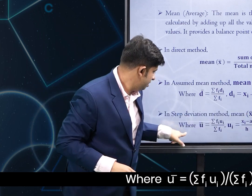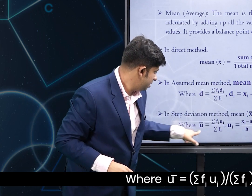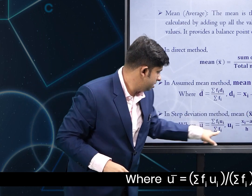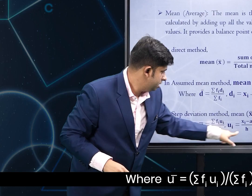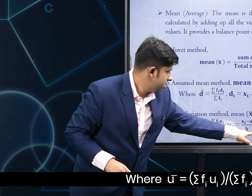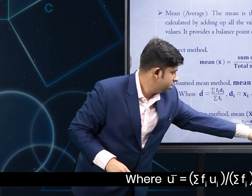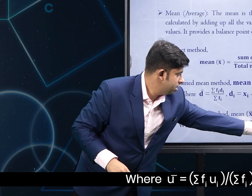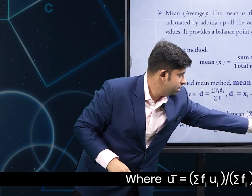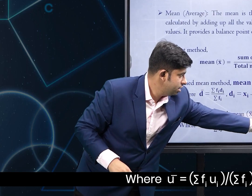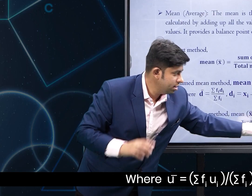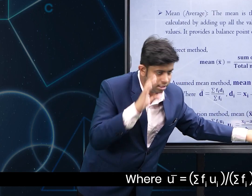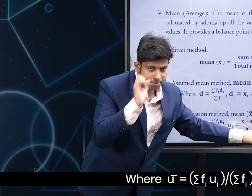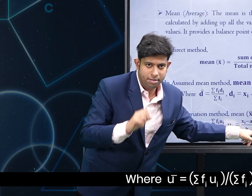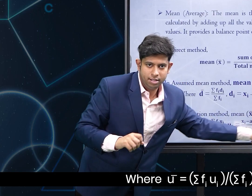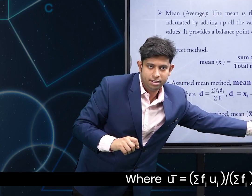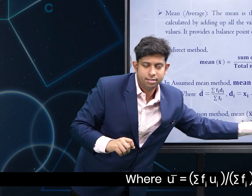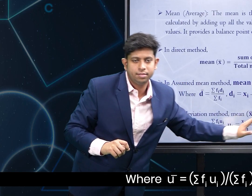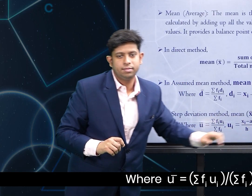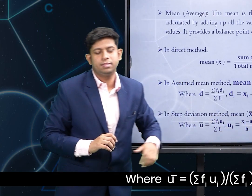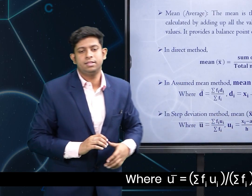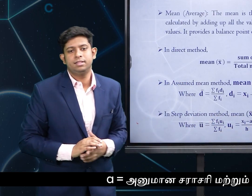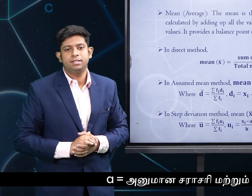கீழ் இலக்க ஐ கழித்தல் ஏ பை எச்.